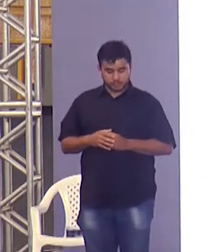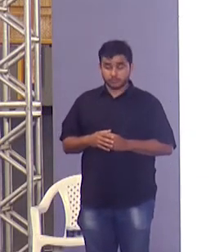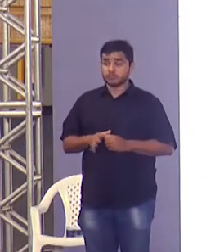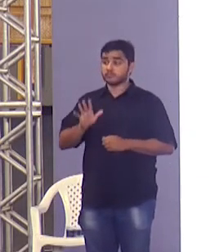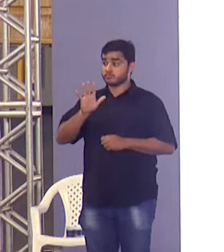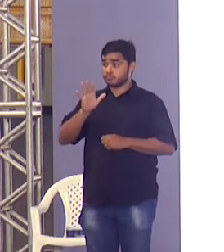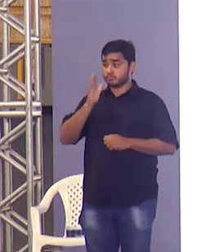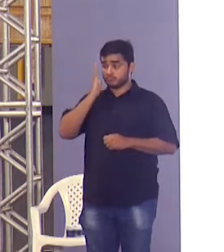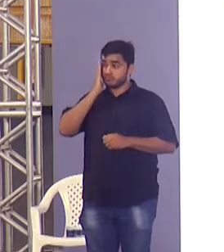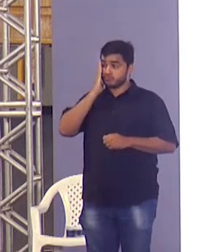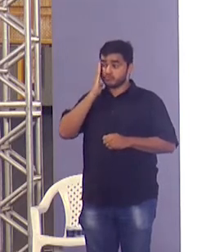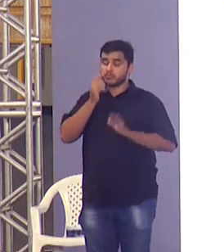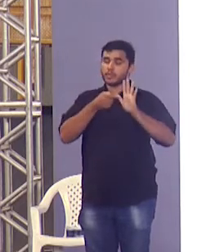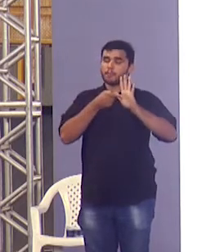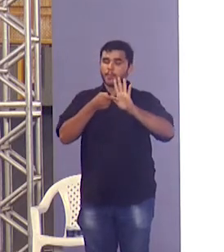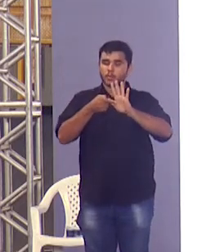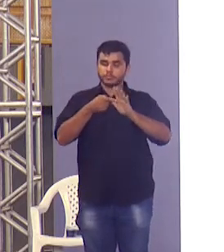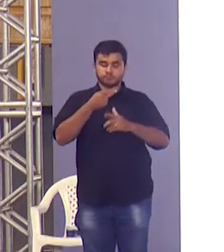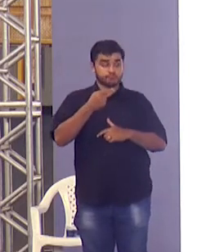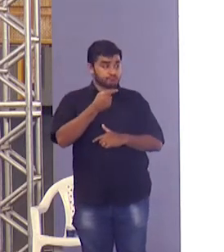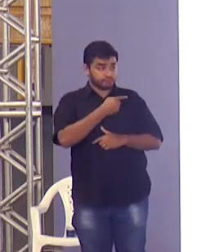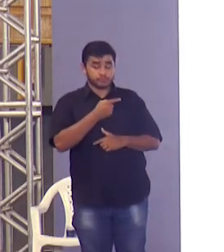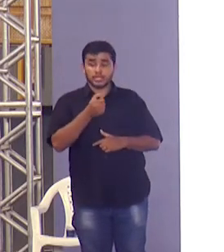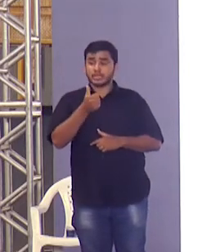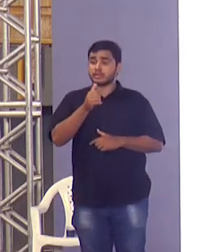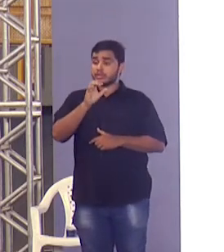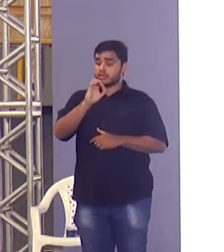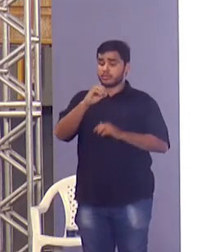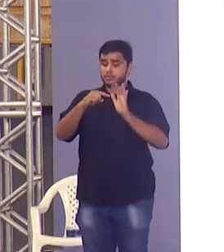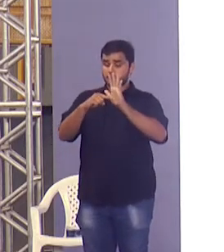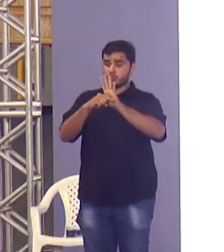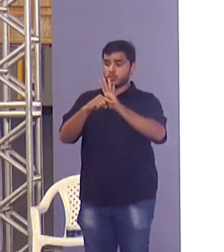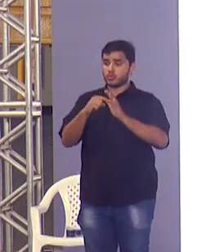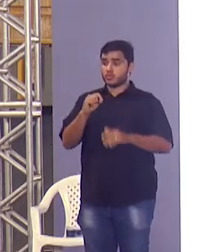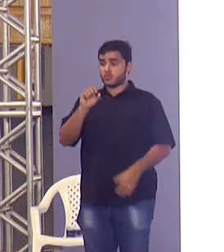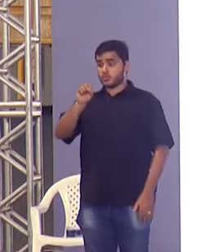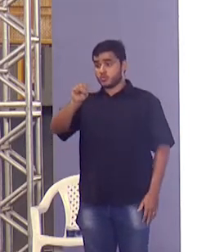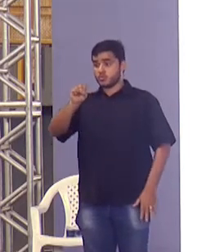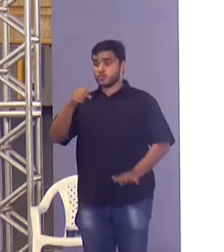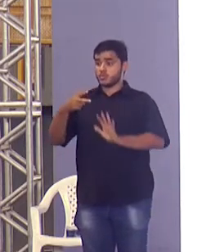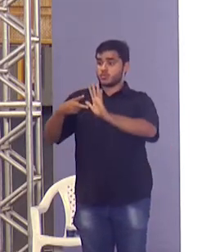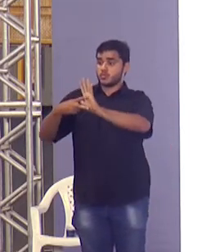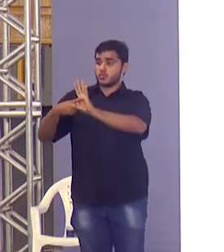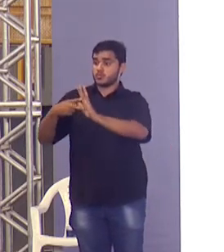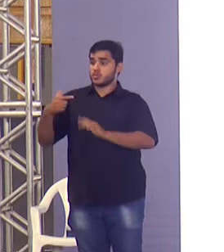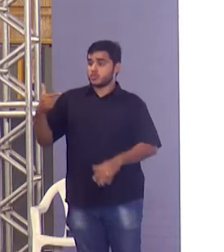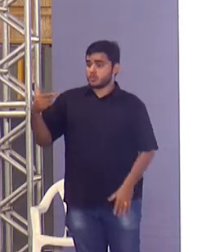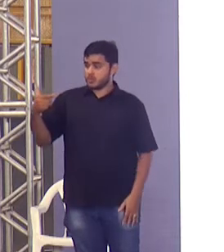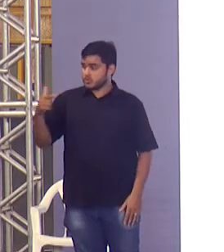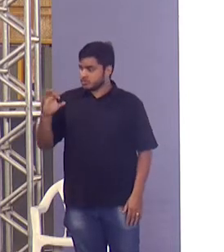Exemplo. Eu peguei uma subtração bem simples. 10 menos 8 igual a 2.